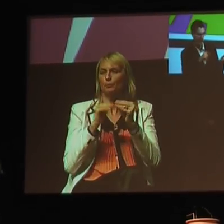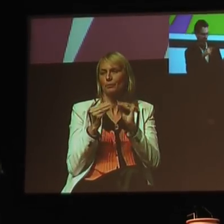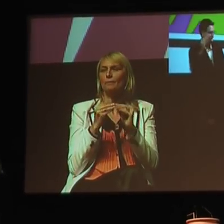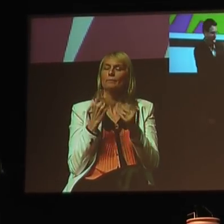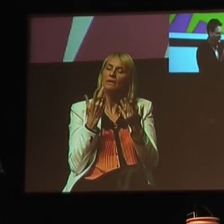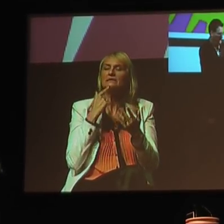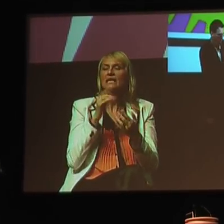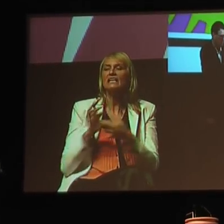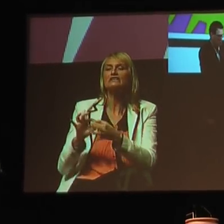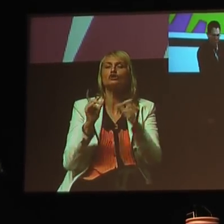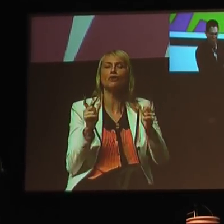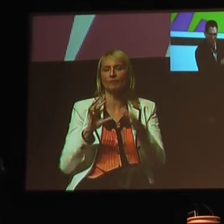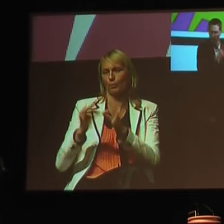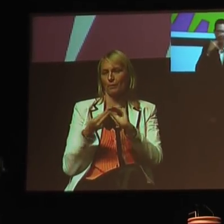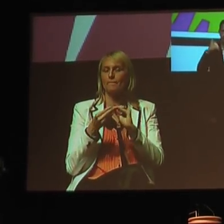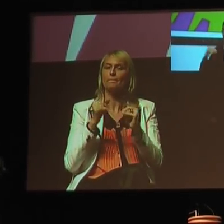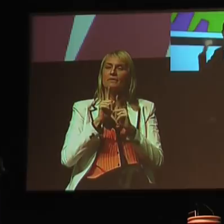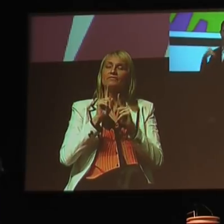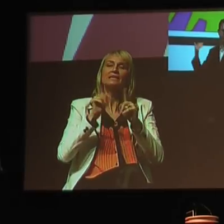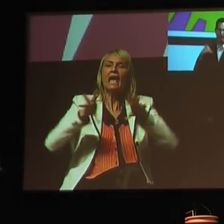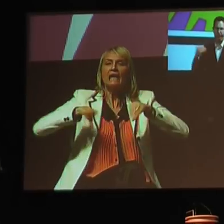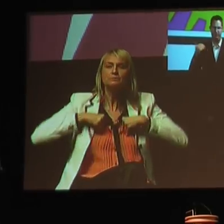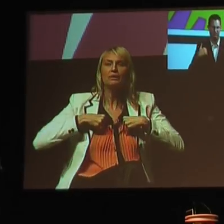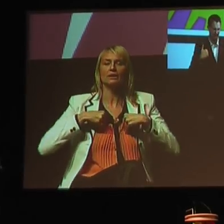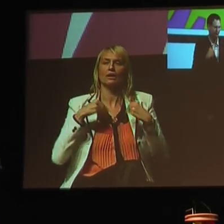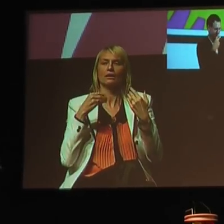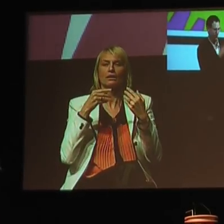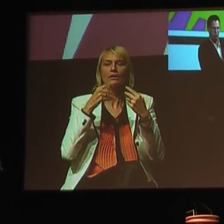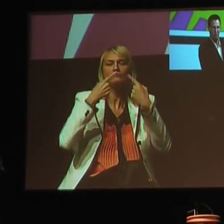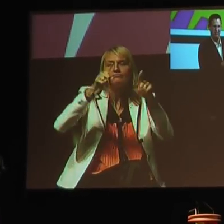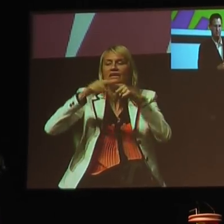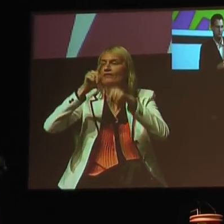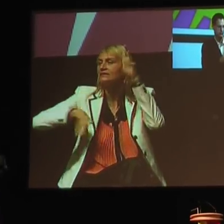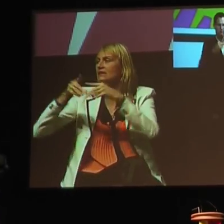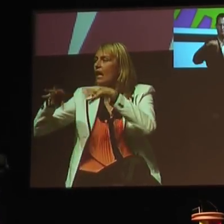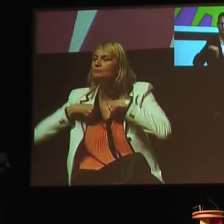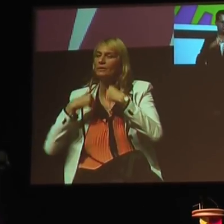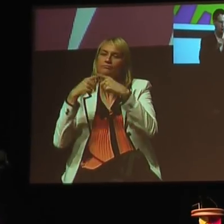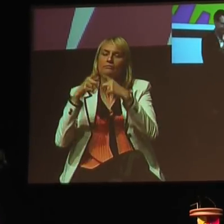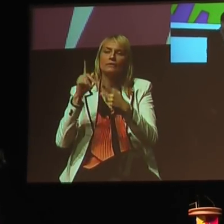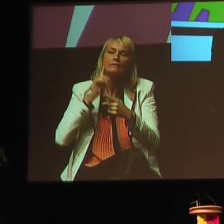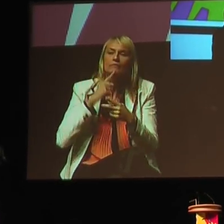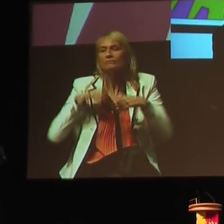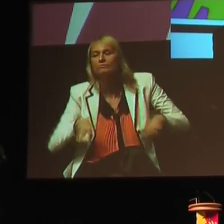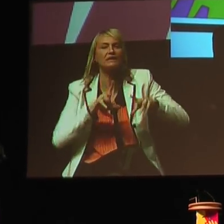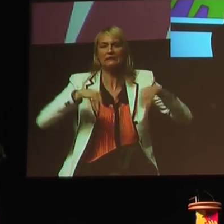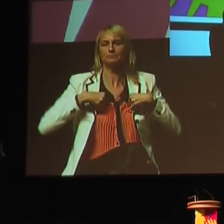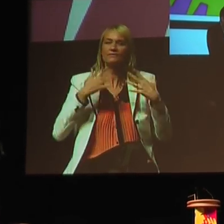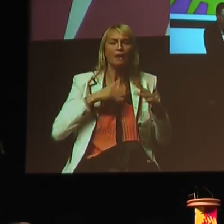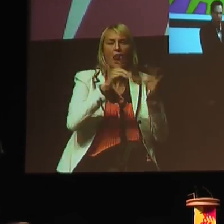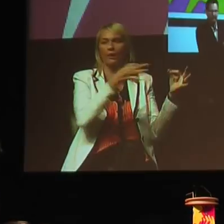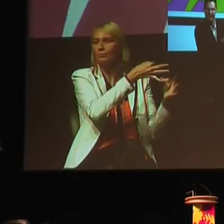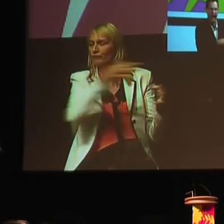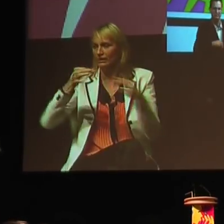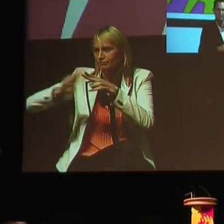-Syndrom und auch dort wurde natürlich ganz stark Einfluss genommen und ich möchte fast wagen zu behaupten, dass